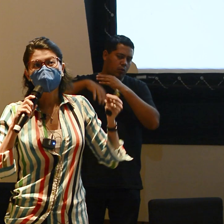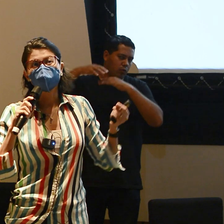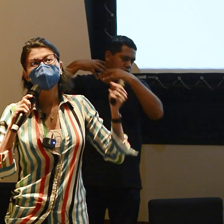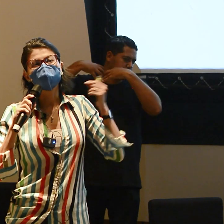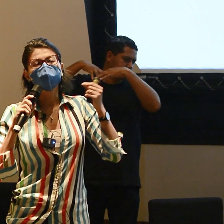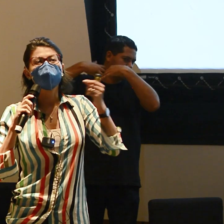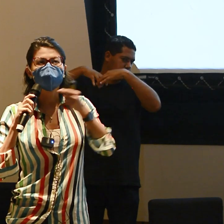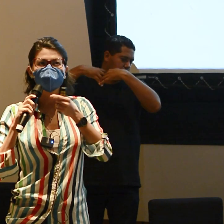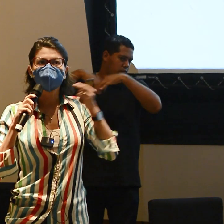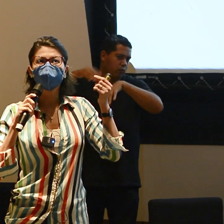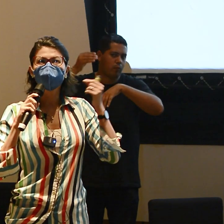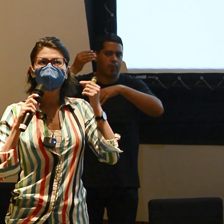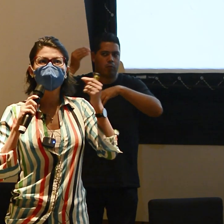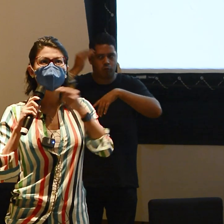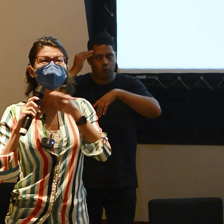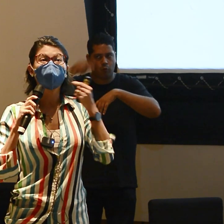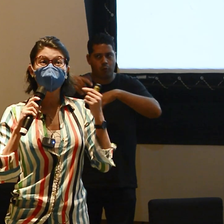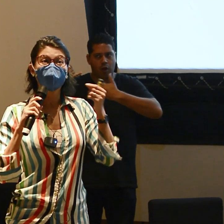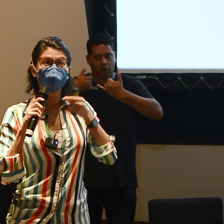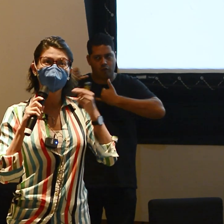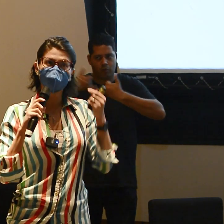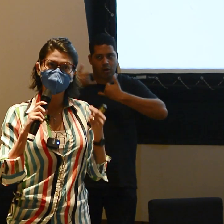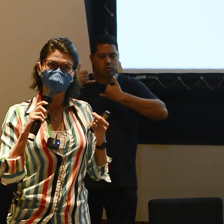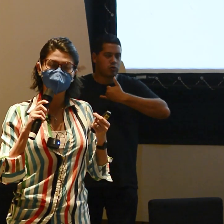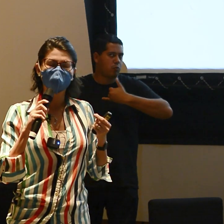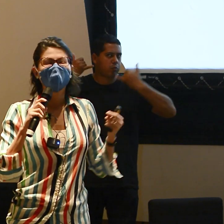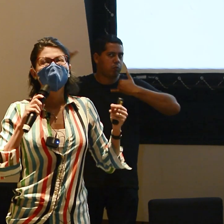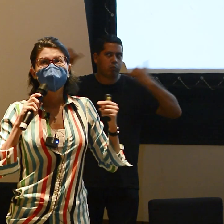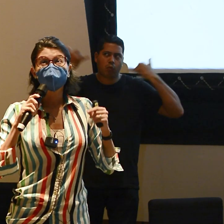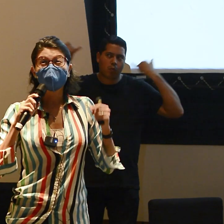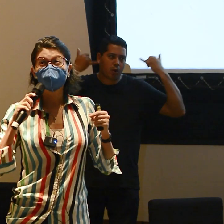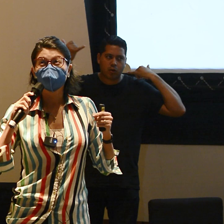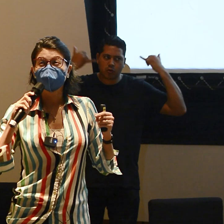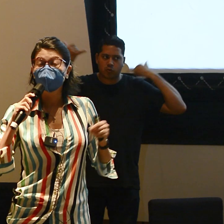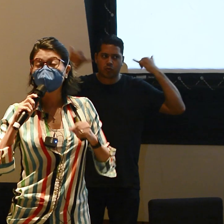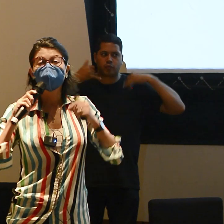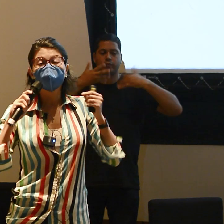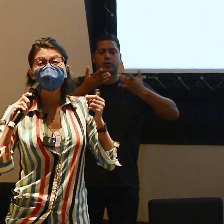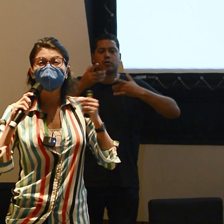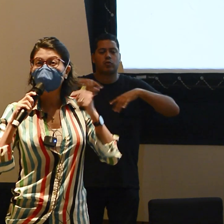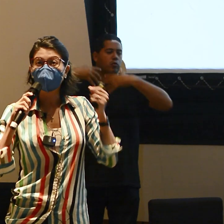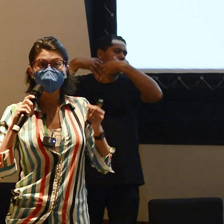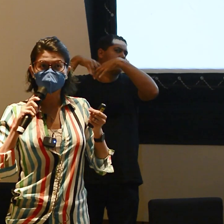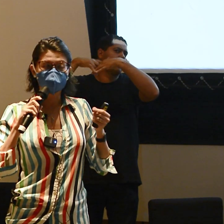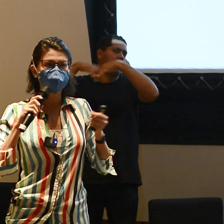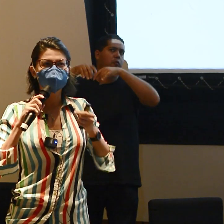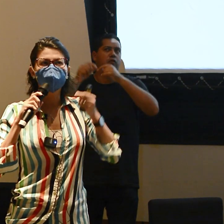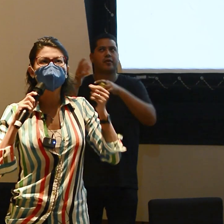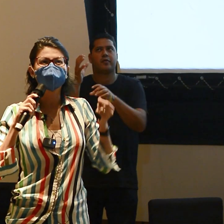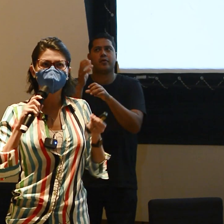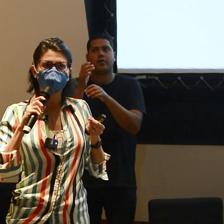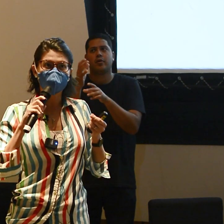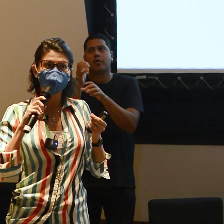por causa dessa informação que chega de cada lado do ouvido. Então, o cérebro da gente faz um monte de contas, como se